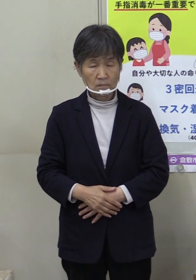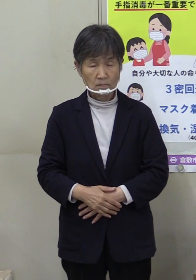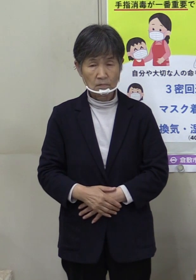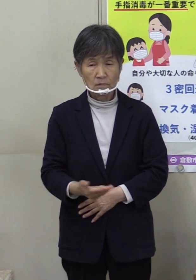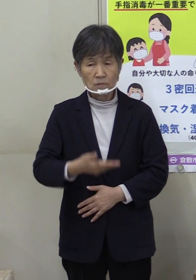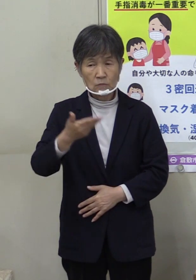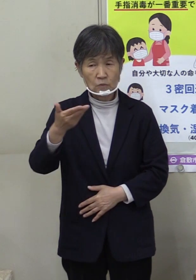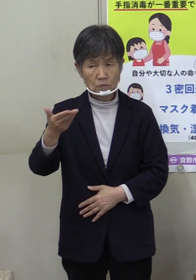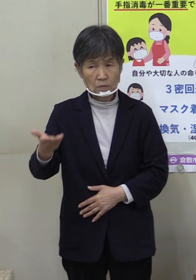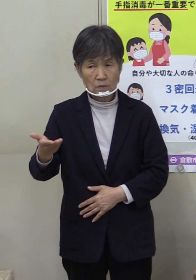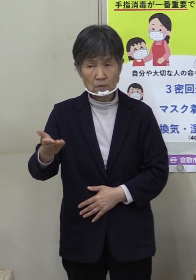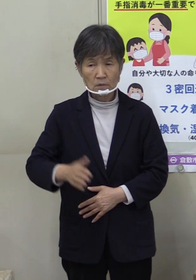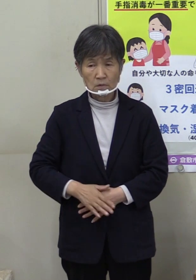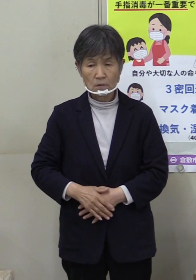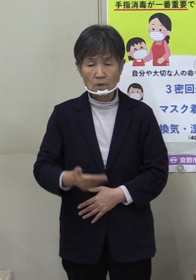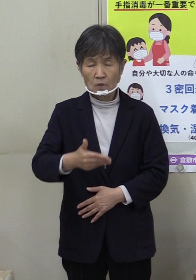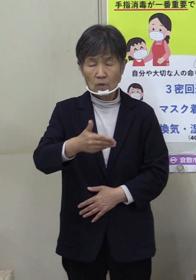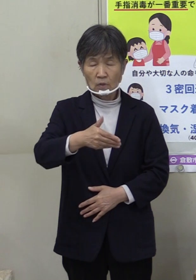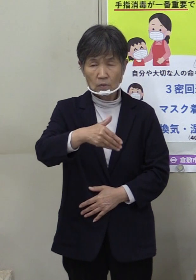次に